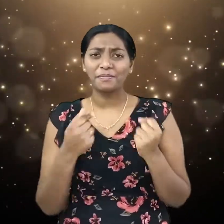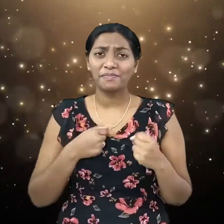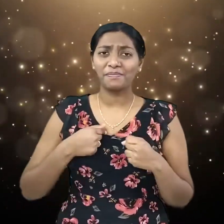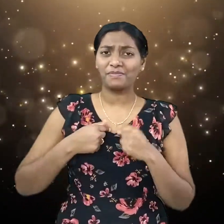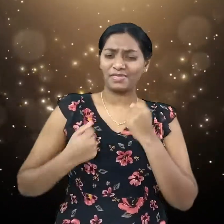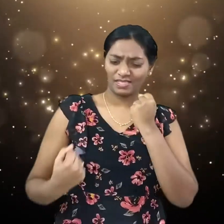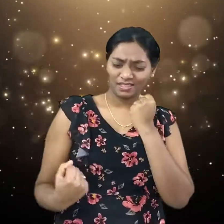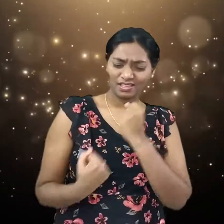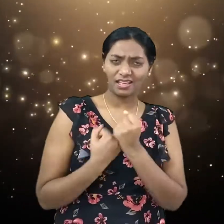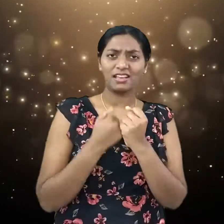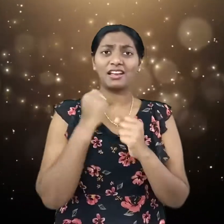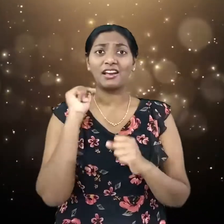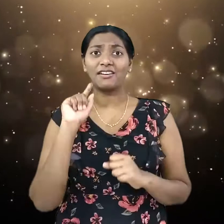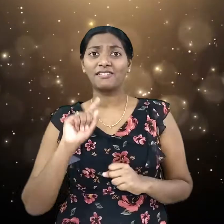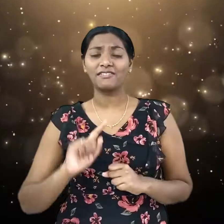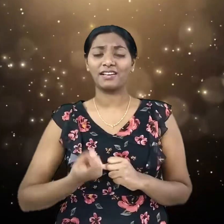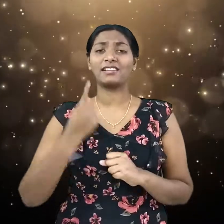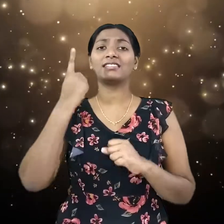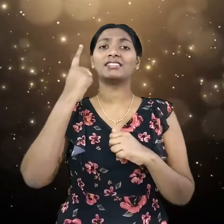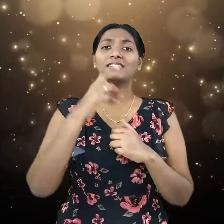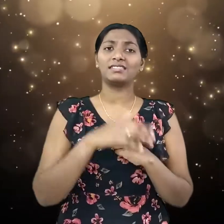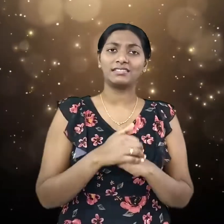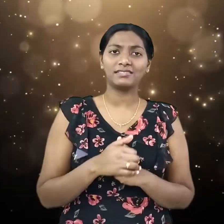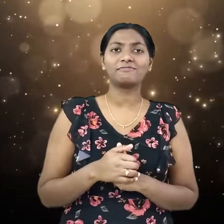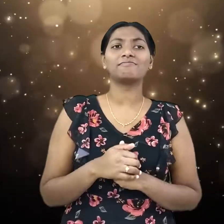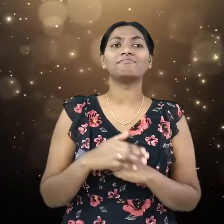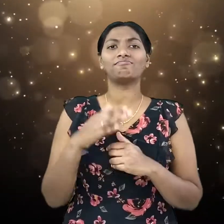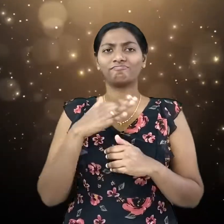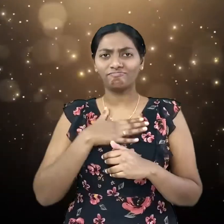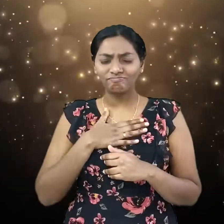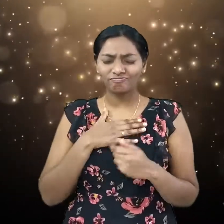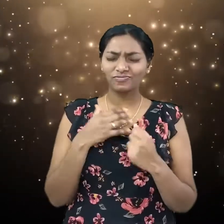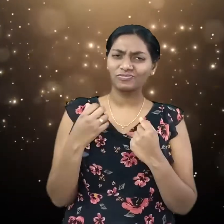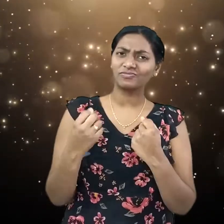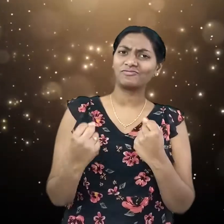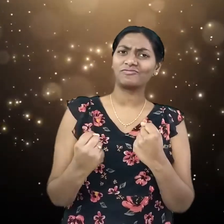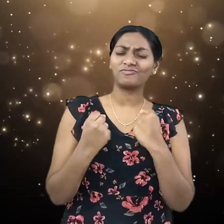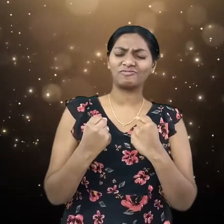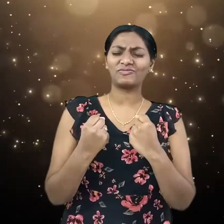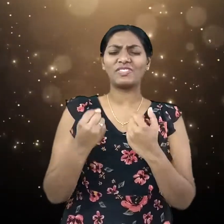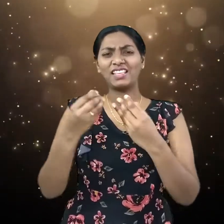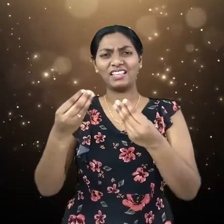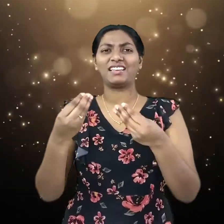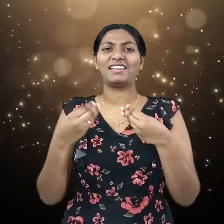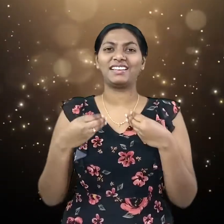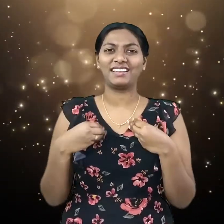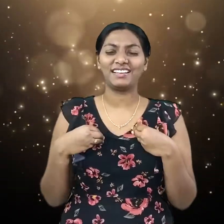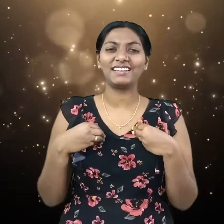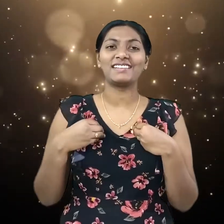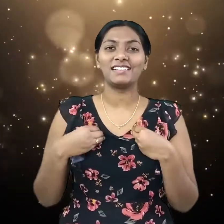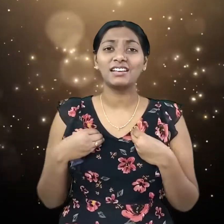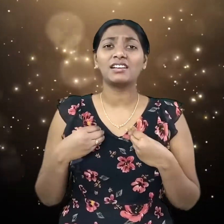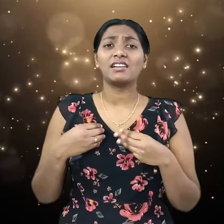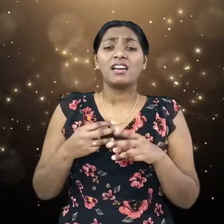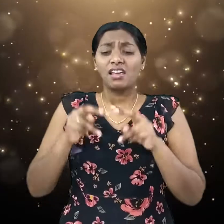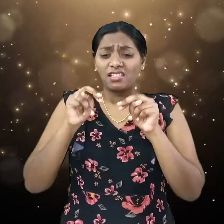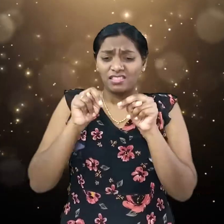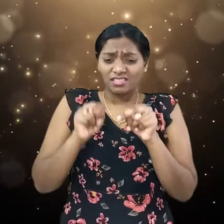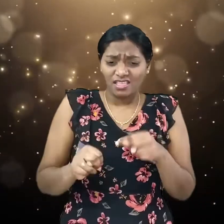तू मेरी सहायता करता और मुझे सामर्थ